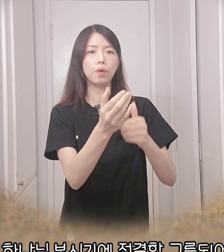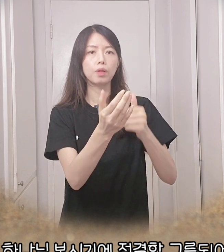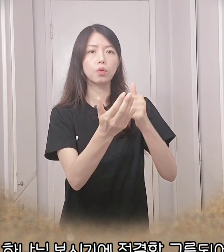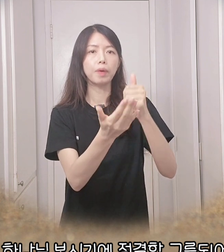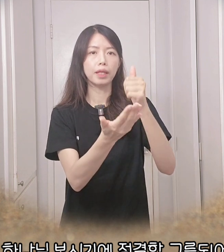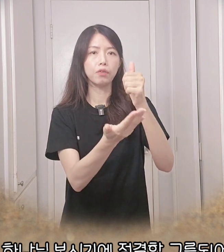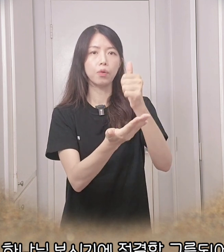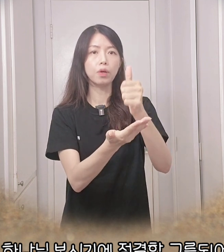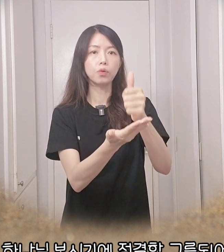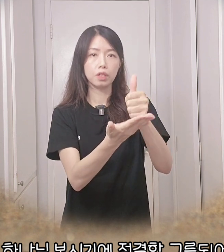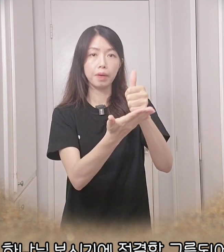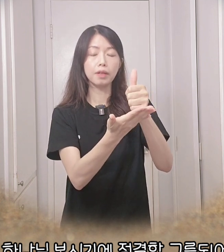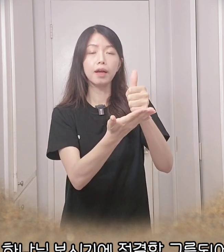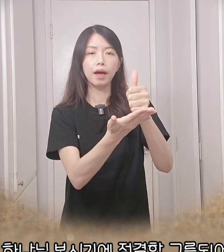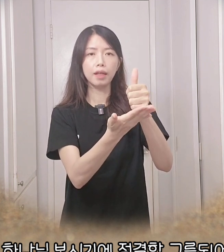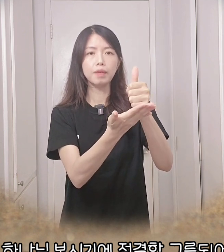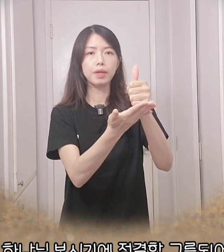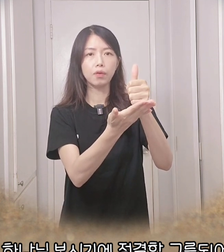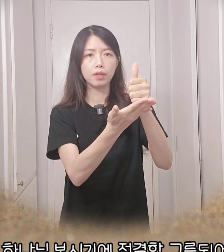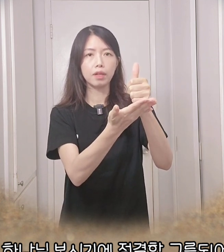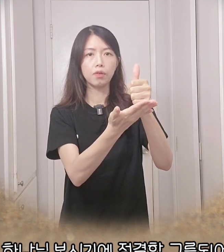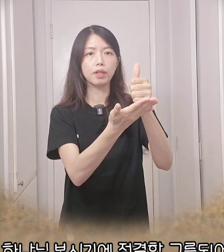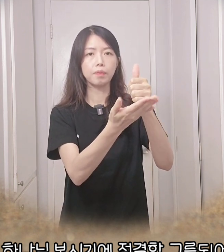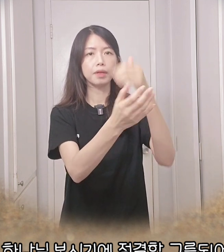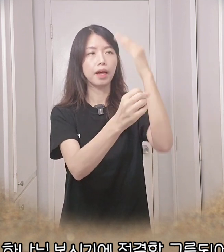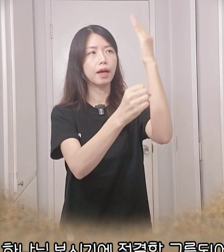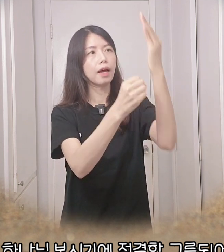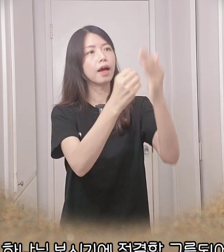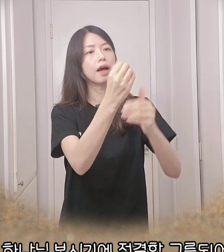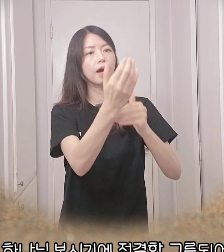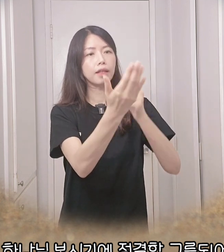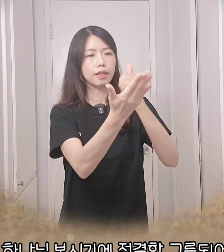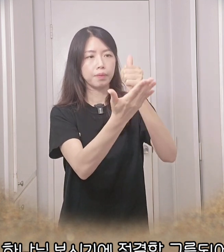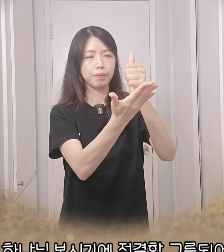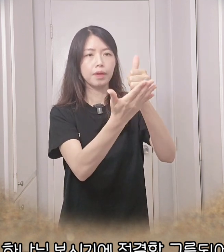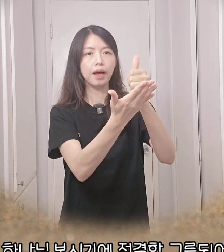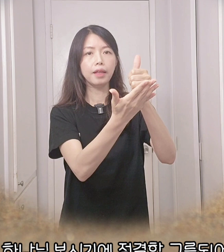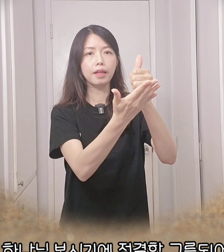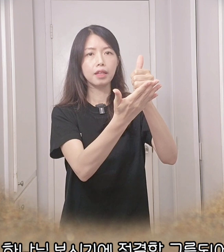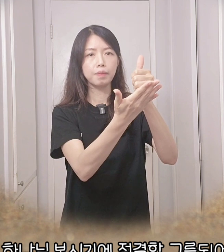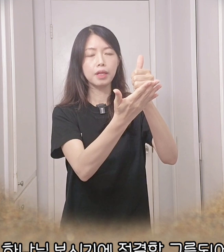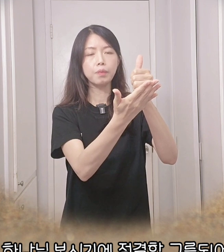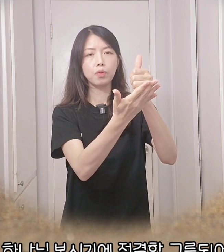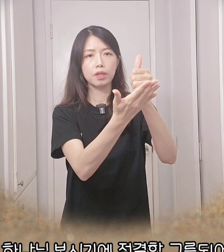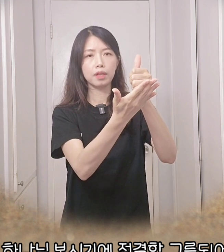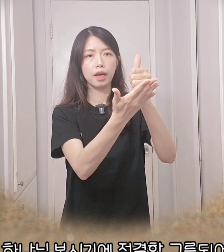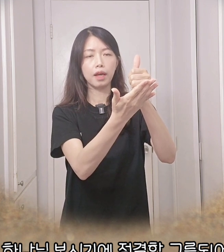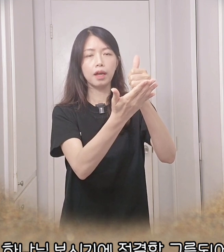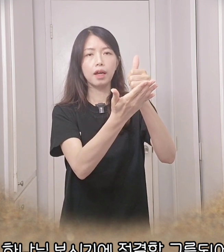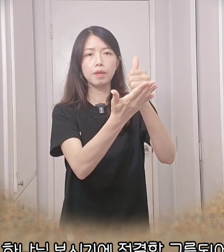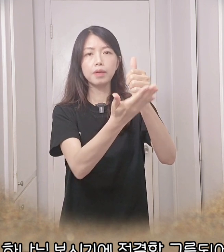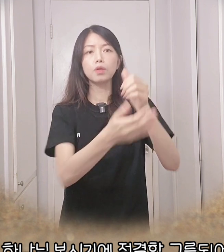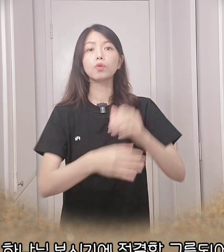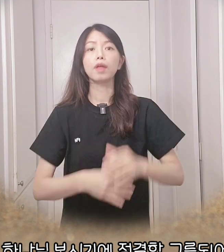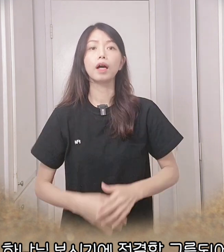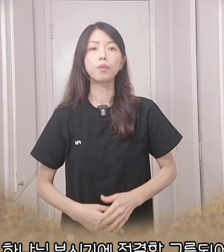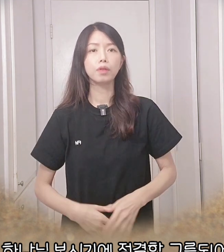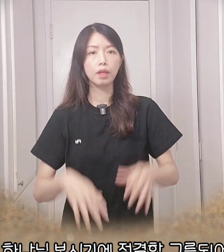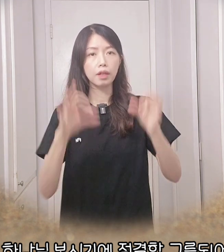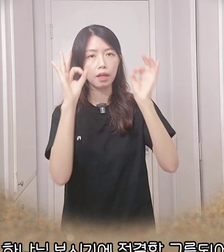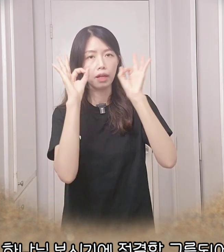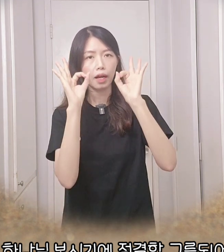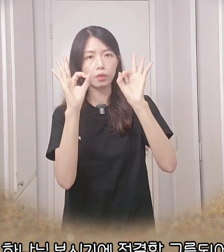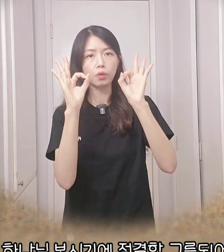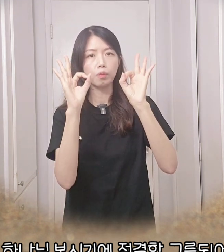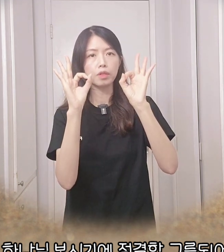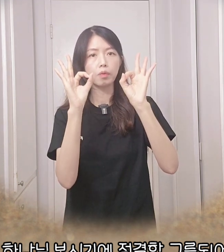바꿔서 왼손 바닥 위에 올려놓으시면 하나님이라고 한 뜻의 수어가 됩니다. 하나님, 하나님이 보시기에. 일반적으로 내가 볼